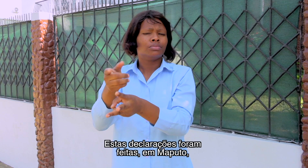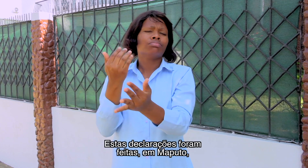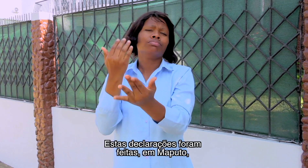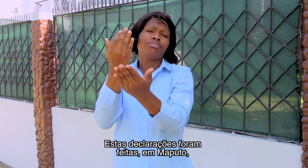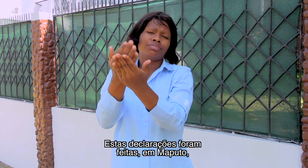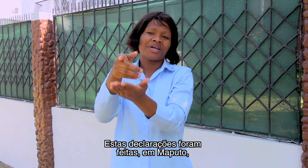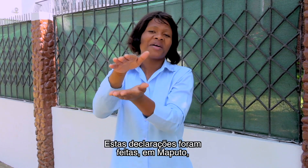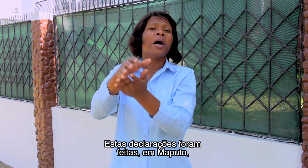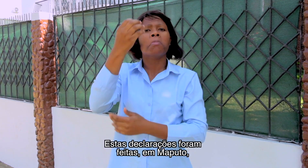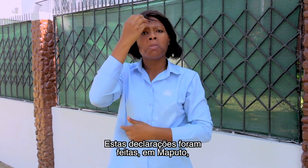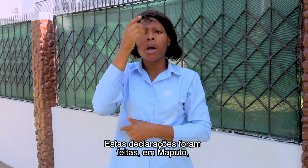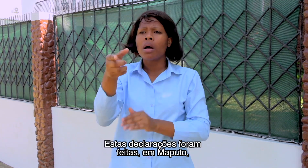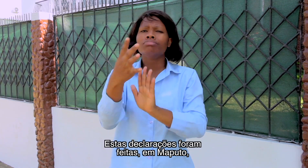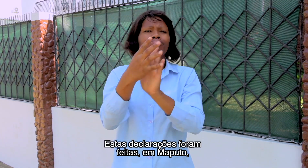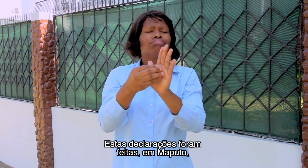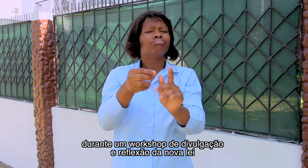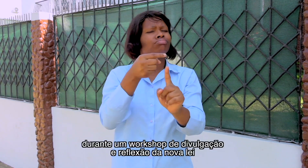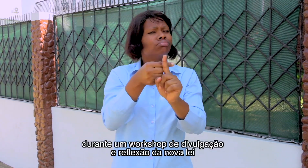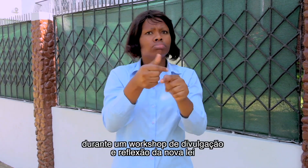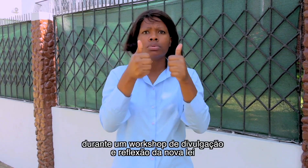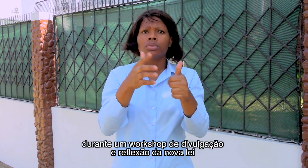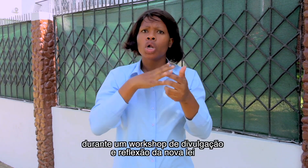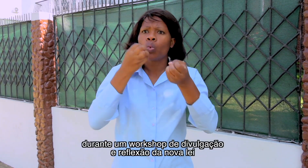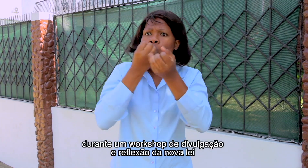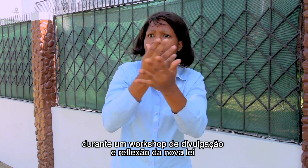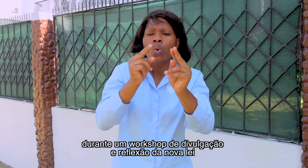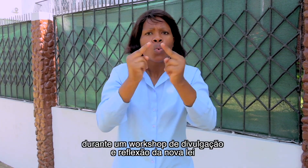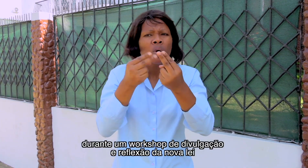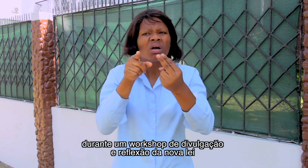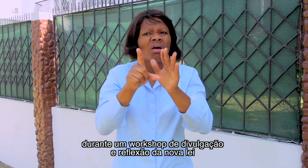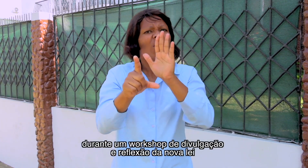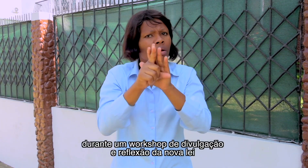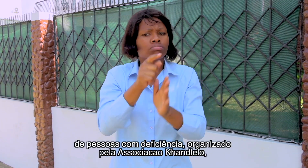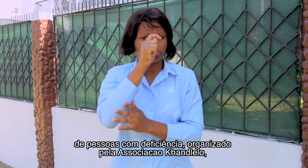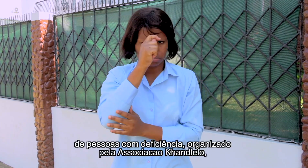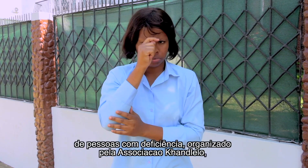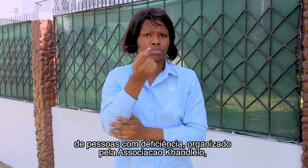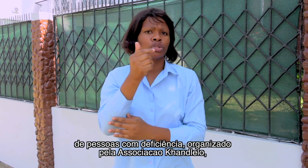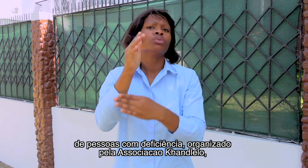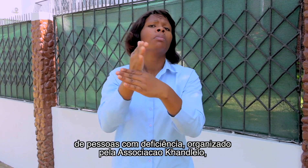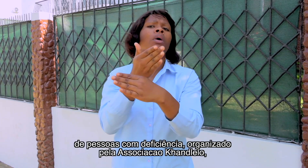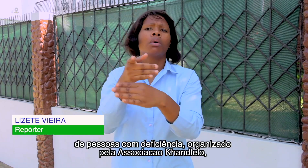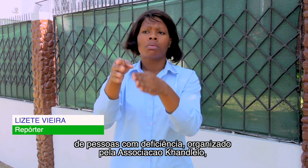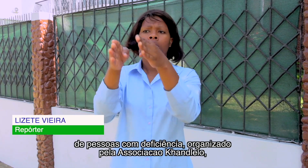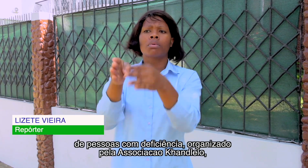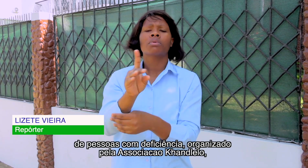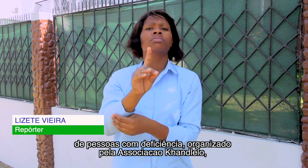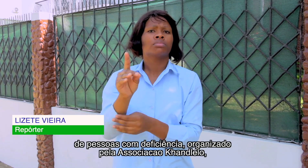Estas declarações foram feitas em Maputo durante um workshop de divulgação e reflexão da nova lei de pessoas com deficiência, organizado